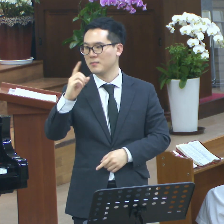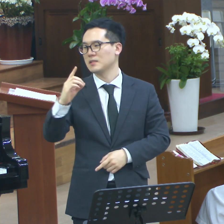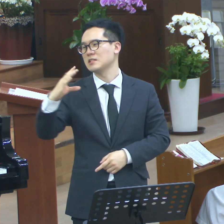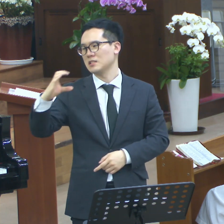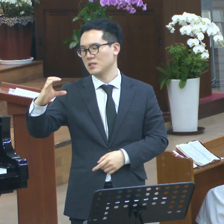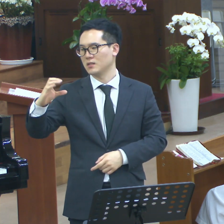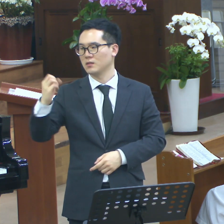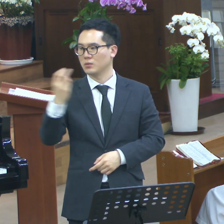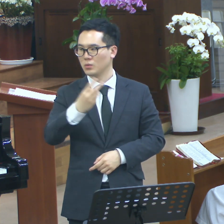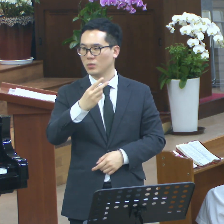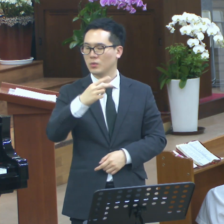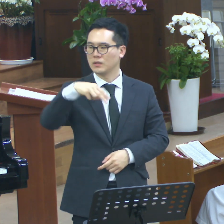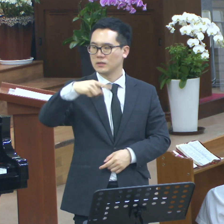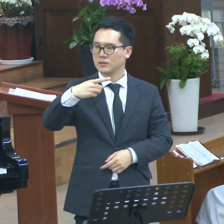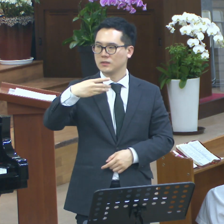이런 이야기를 했어요.